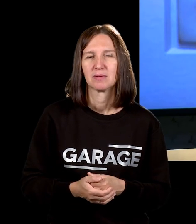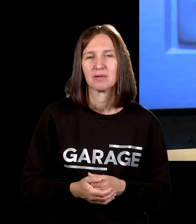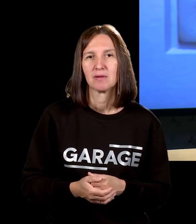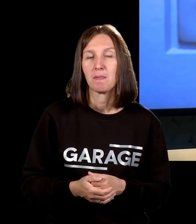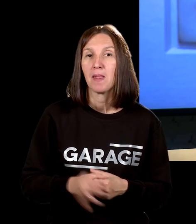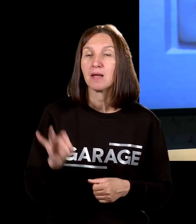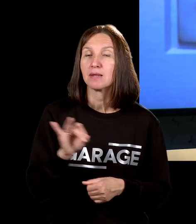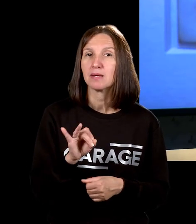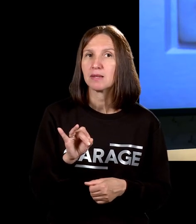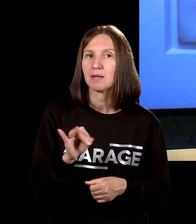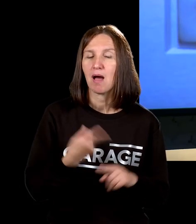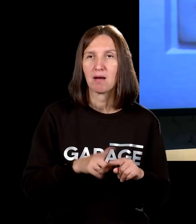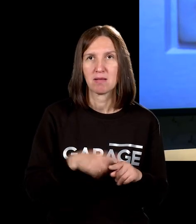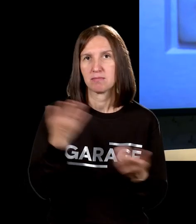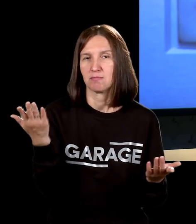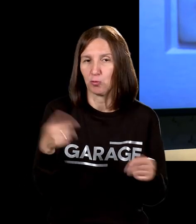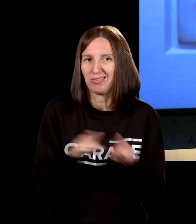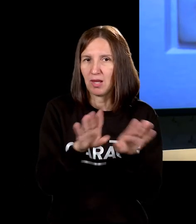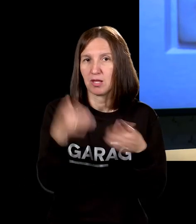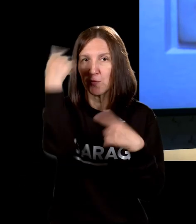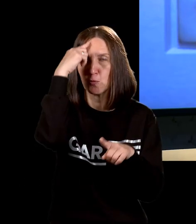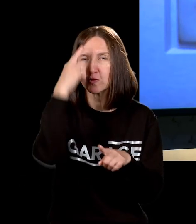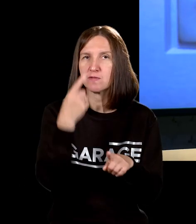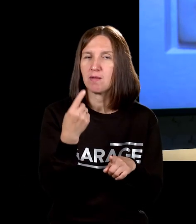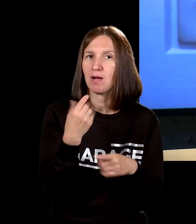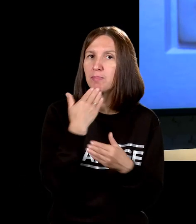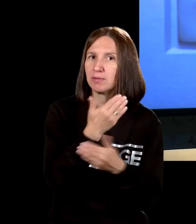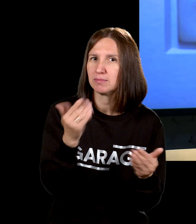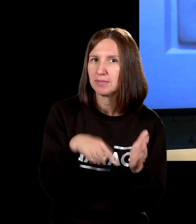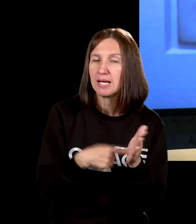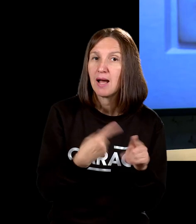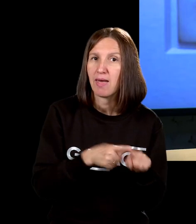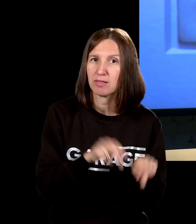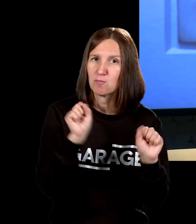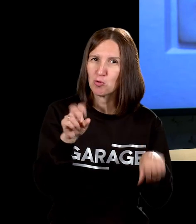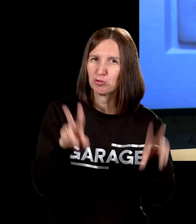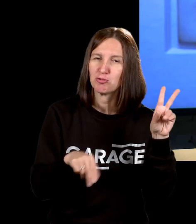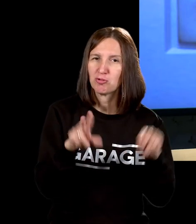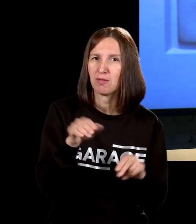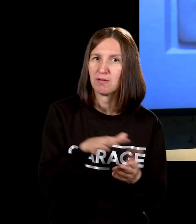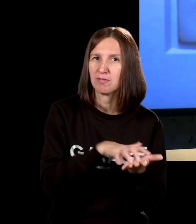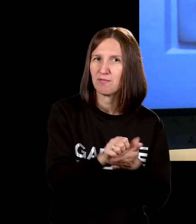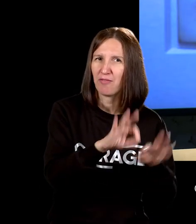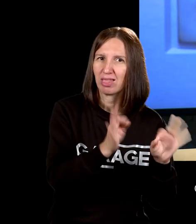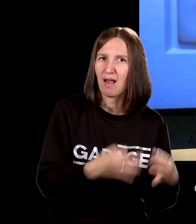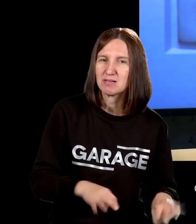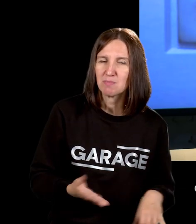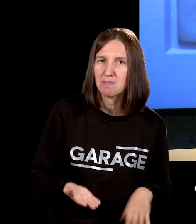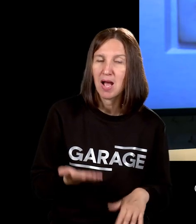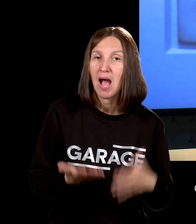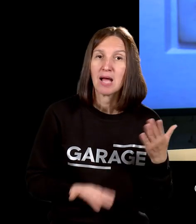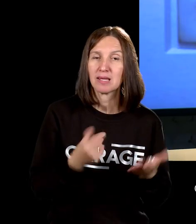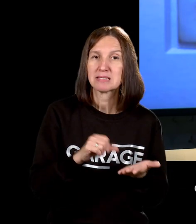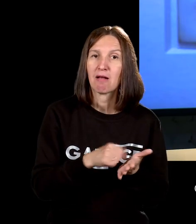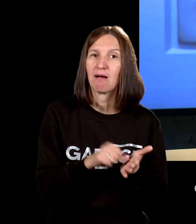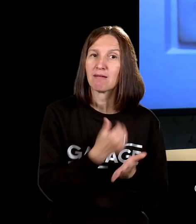портящий гравюру Гоя, вроде бы вандал. А если современный художник портит гравюру Гитлера, вот это как? А